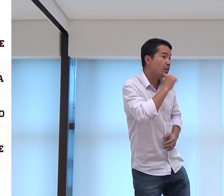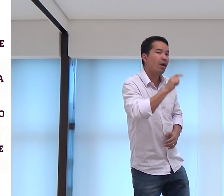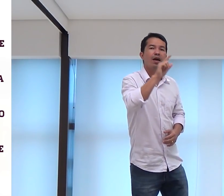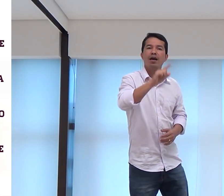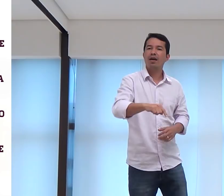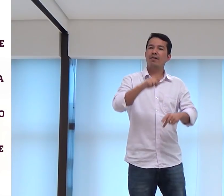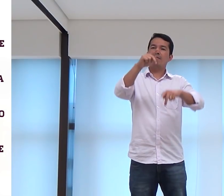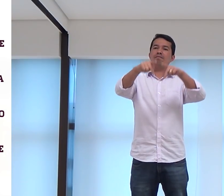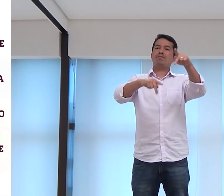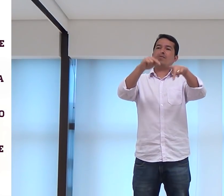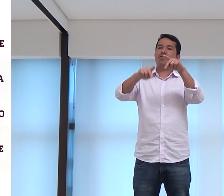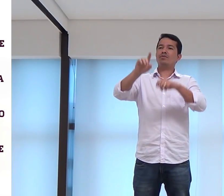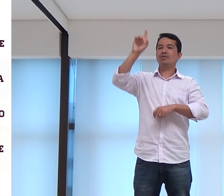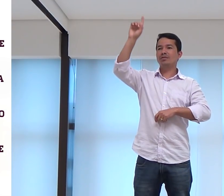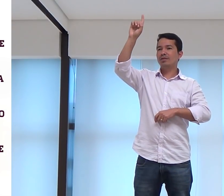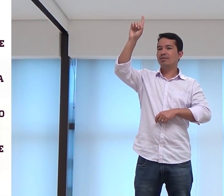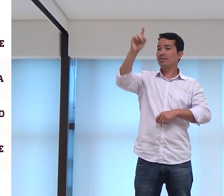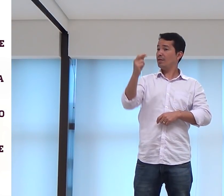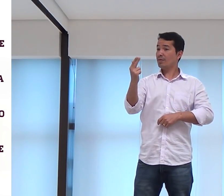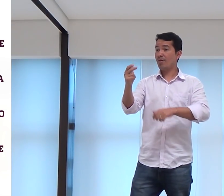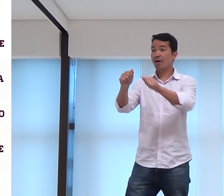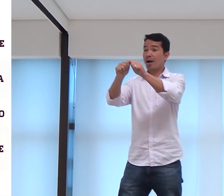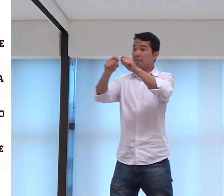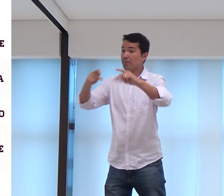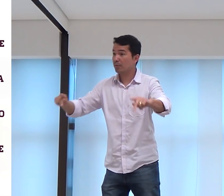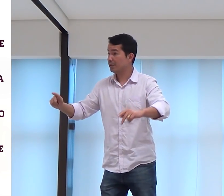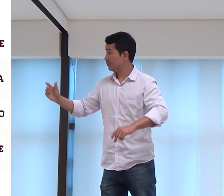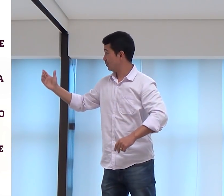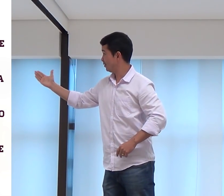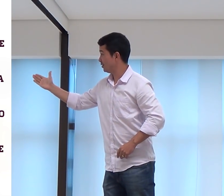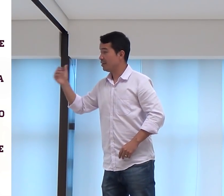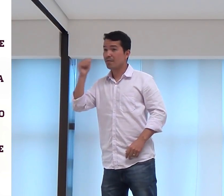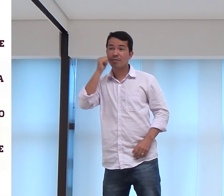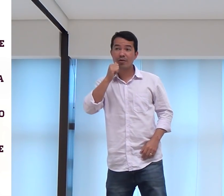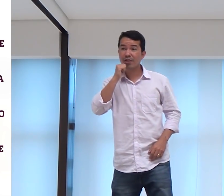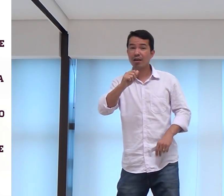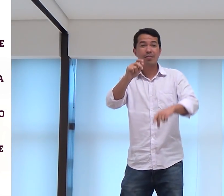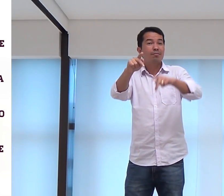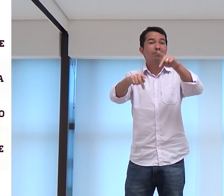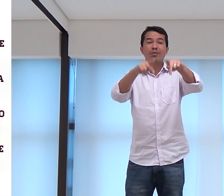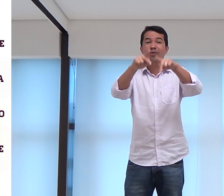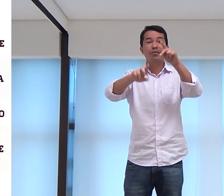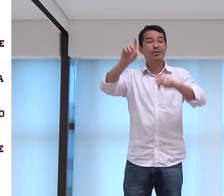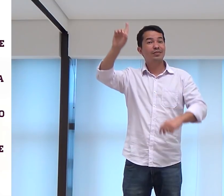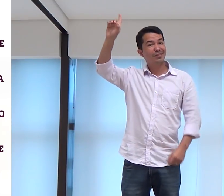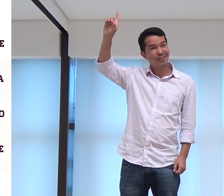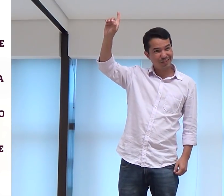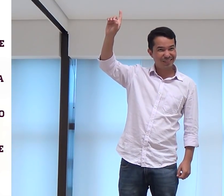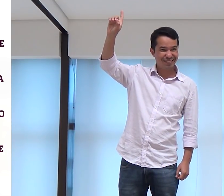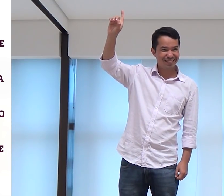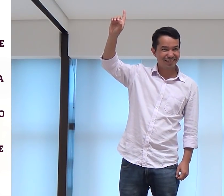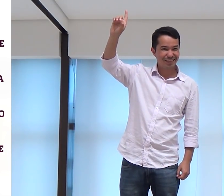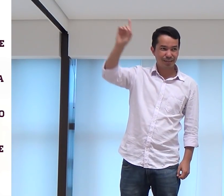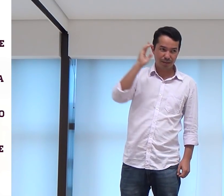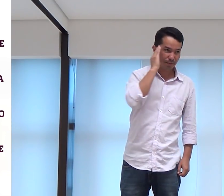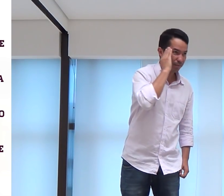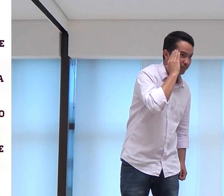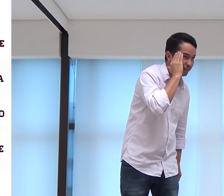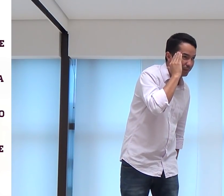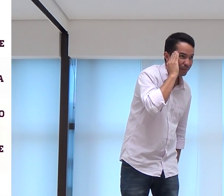E Oséias diz, né? Isso é claro, você conta na Bíblia. O mesmo aconteceu ali, aquela ilustração do livro de Oséias é a mesma